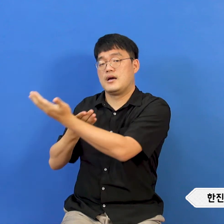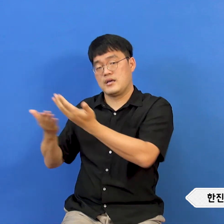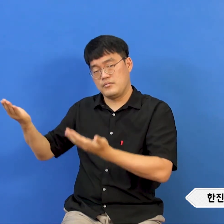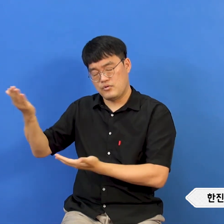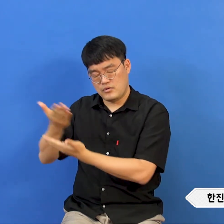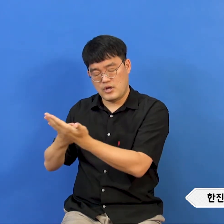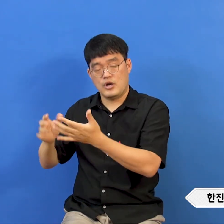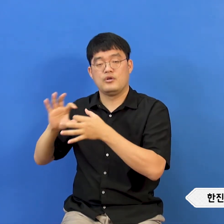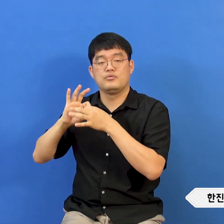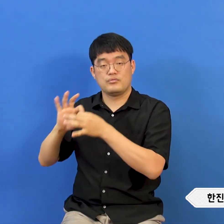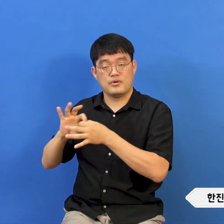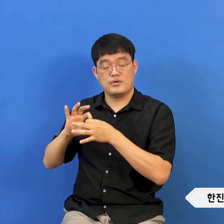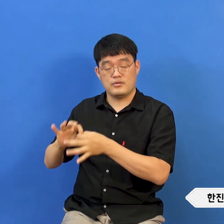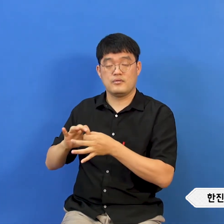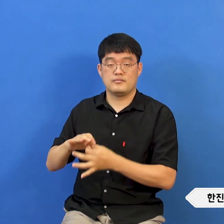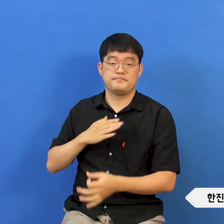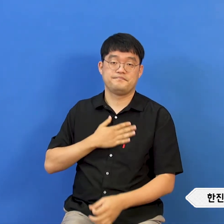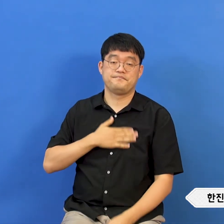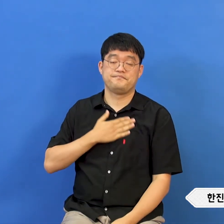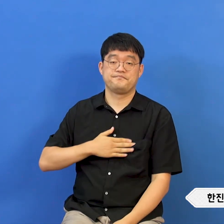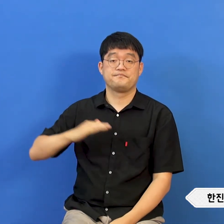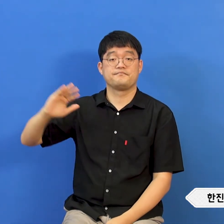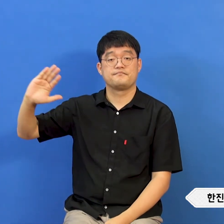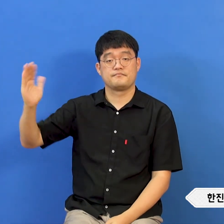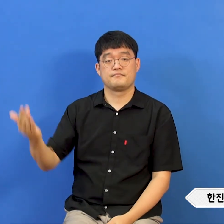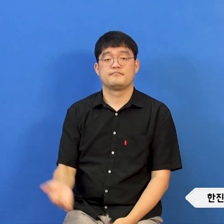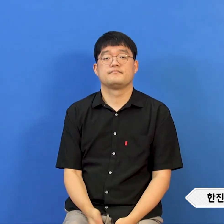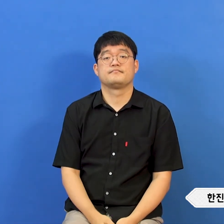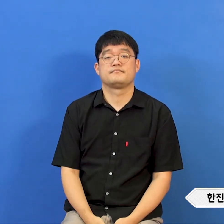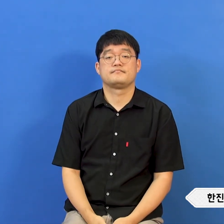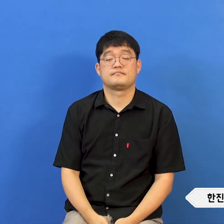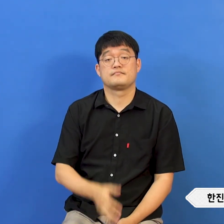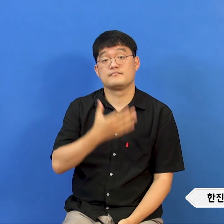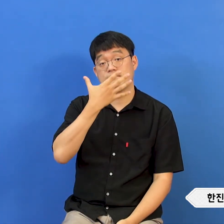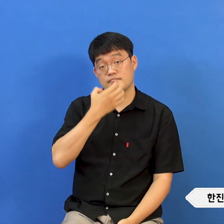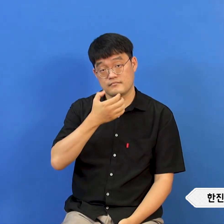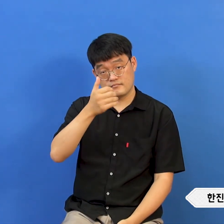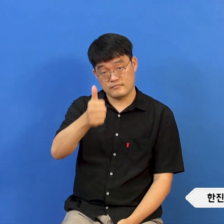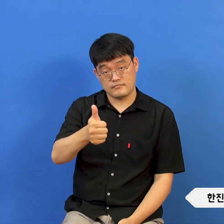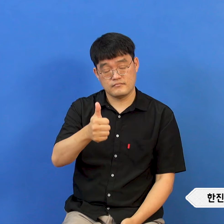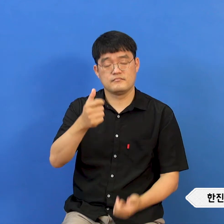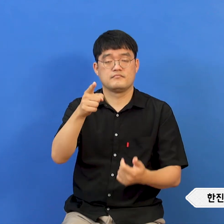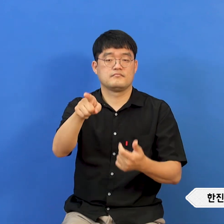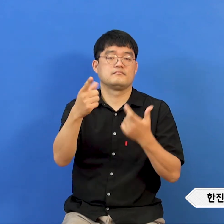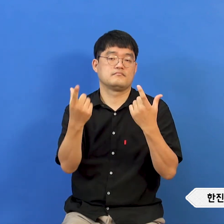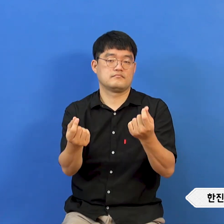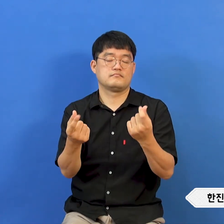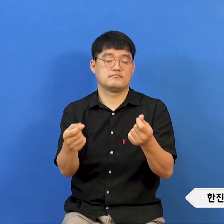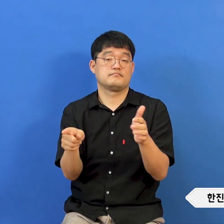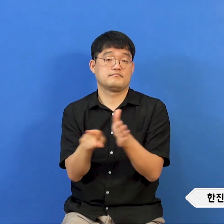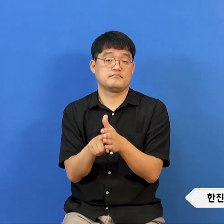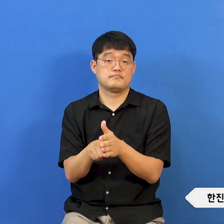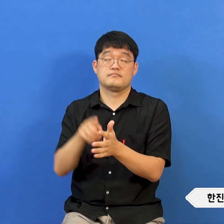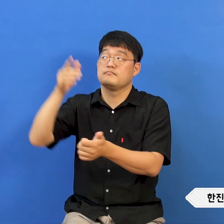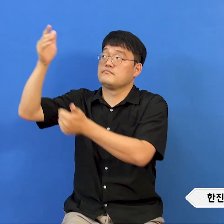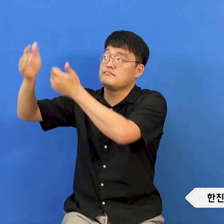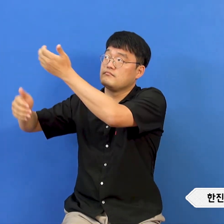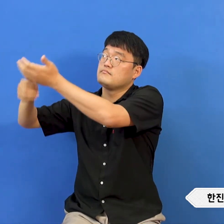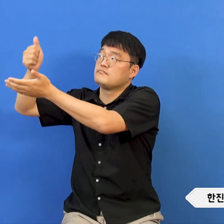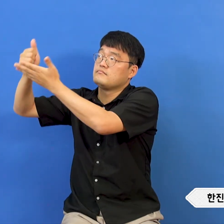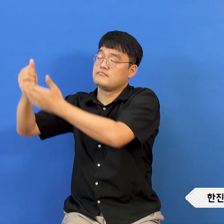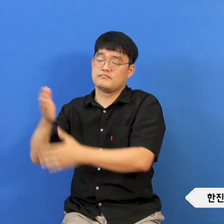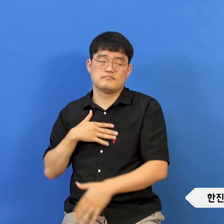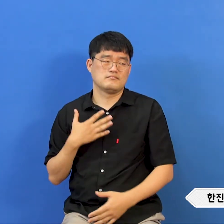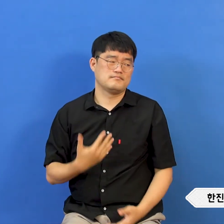교제를 통해서 알게 되는 것이죠. 아브라함이 꼭 그렇게 했습니다. 하나님이 내 본토 친척